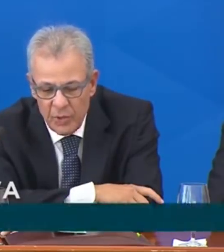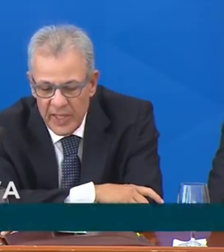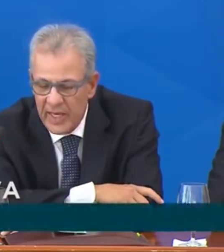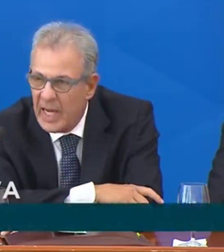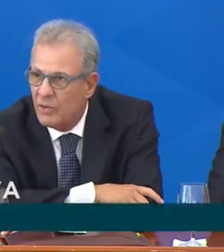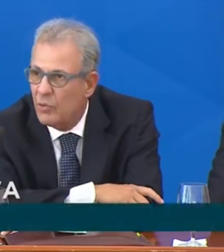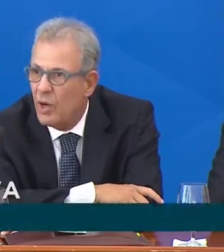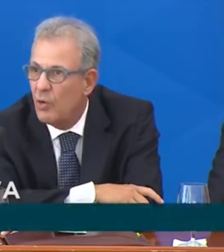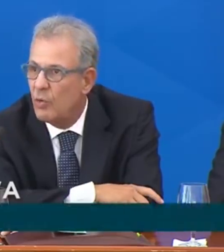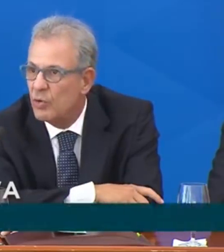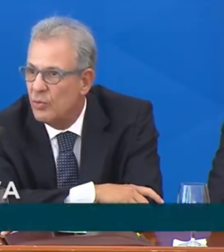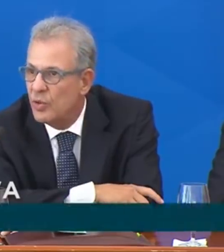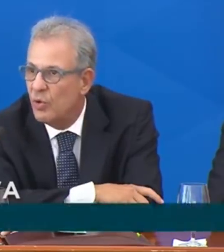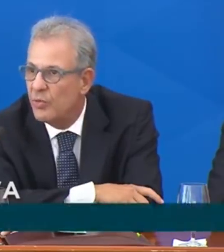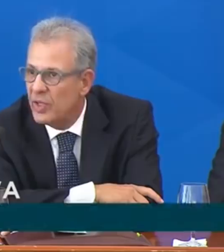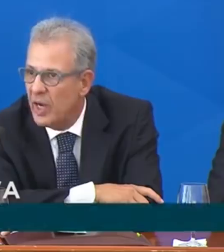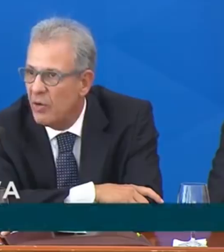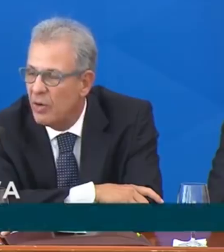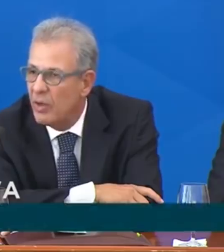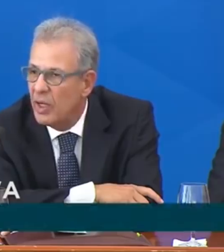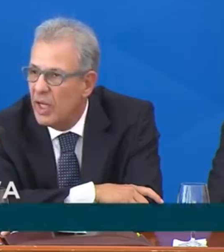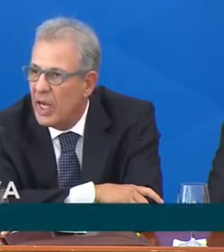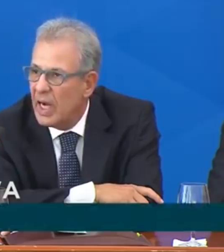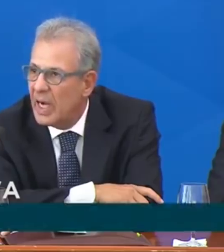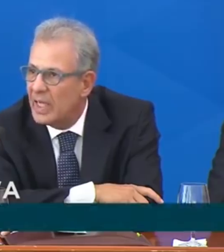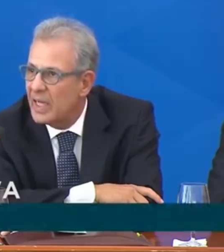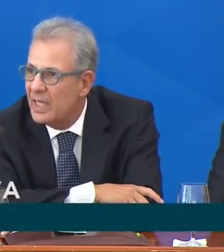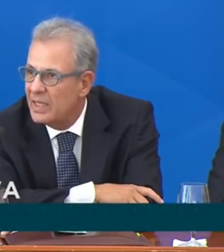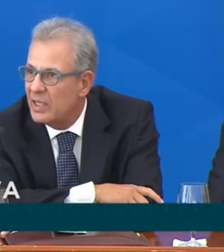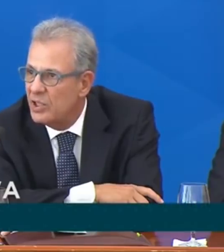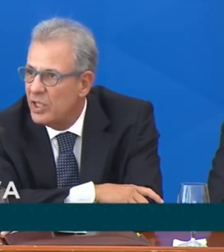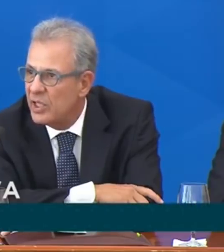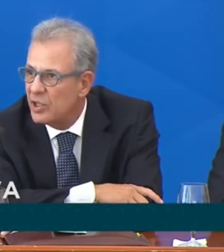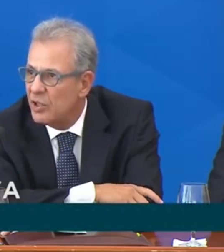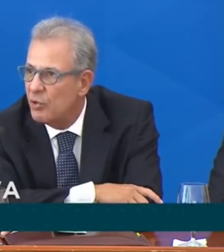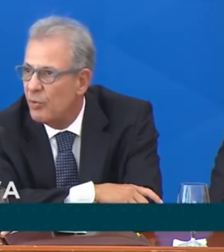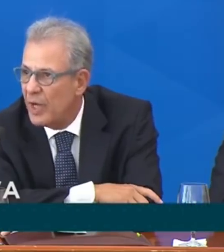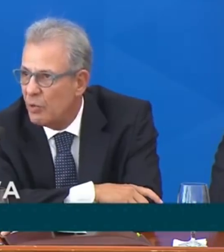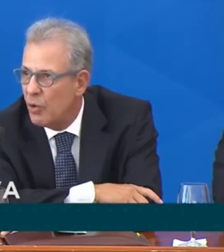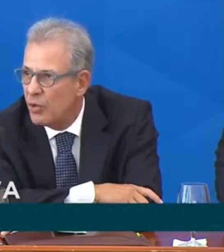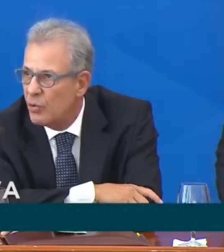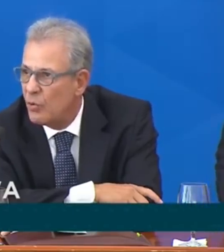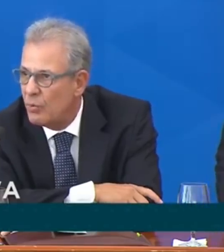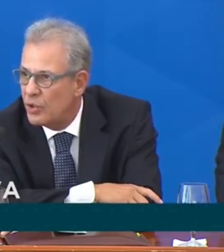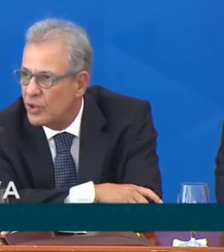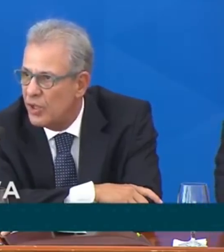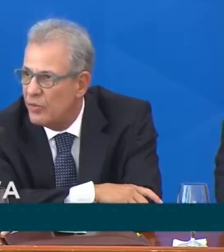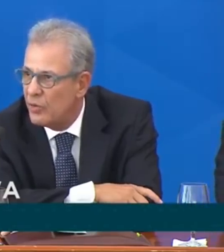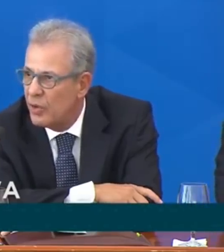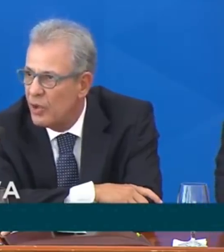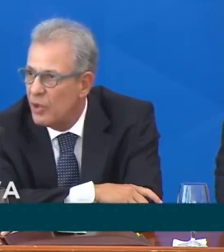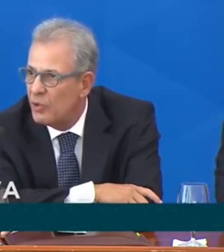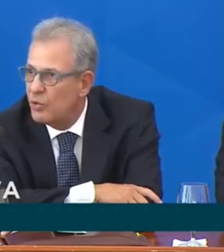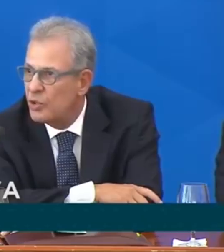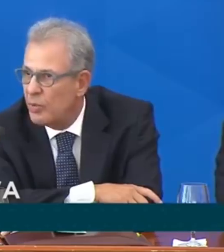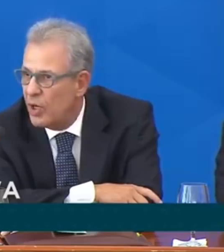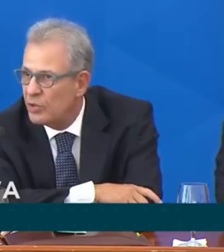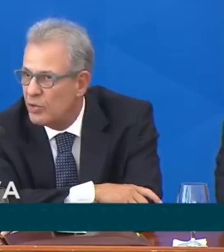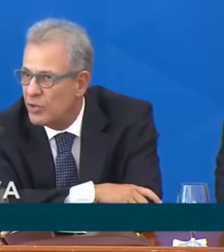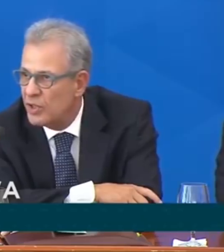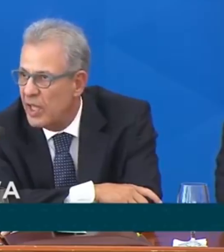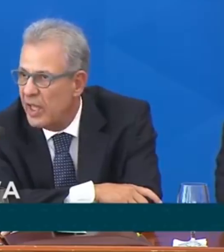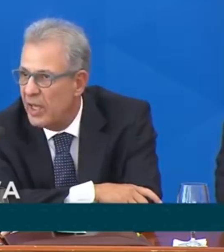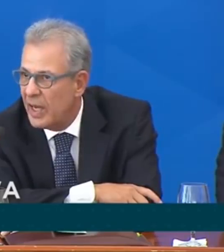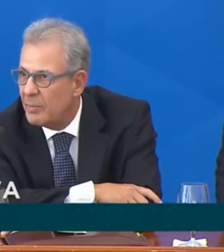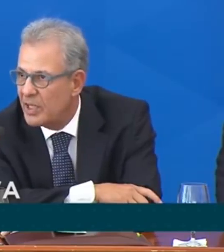médio ponderado ao consumidor final, a cada 15 dias do valor do combustível nos